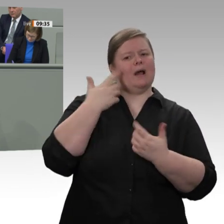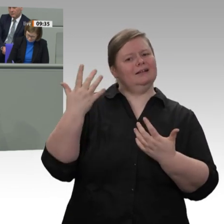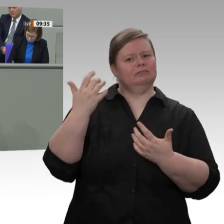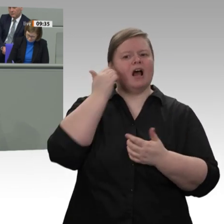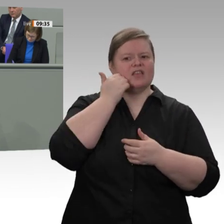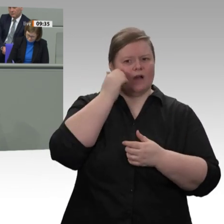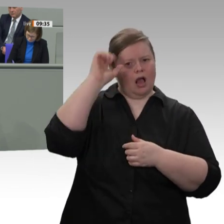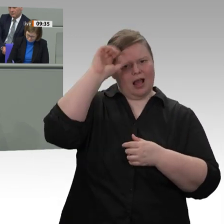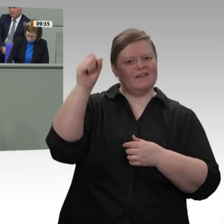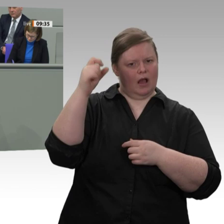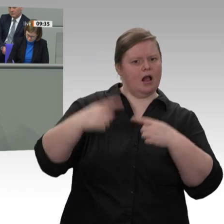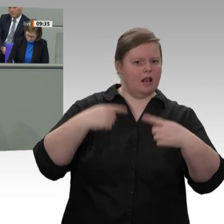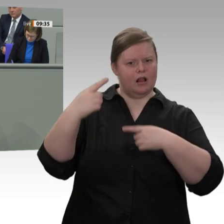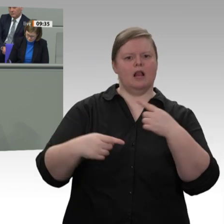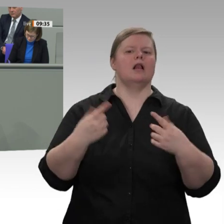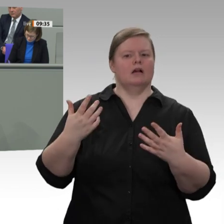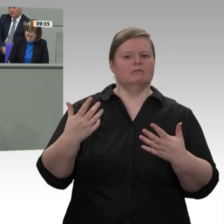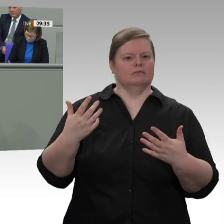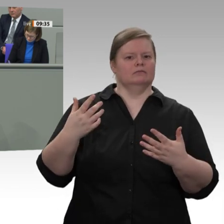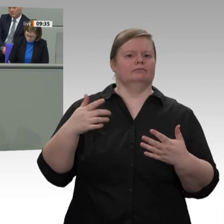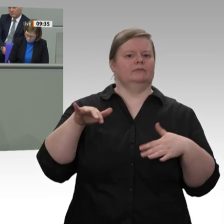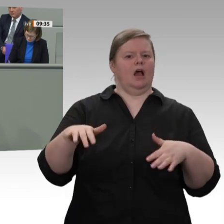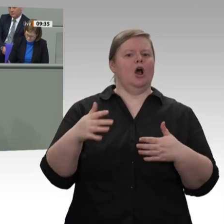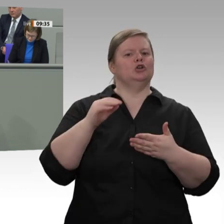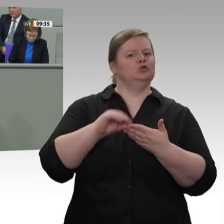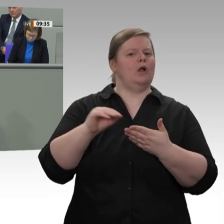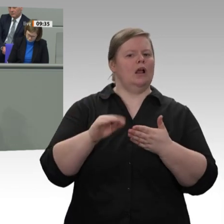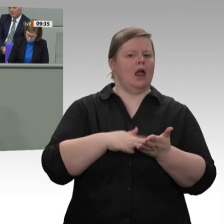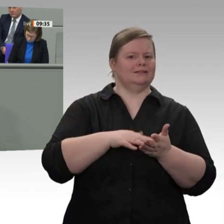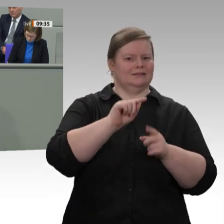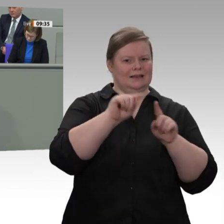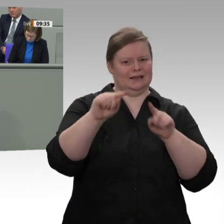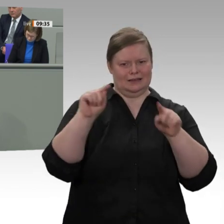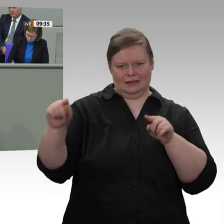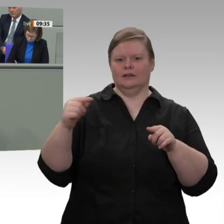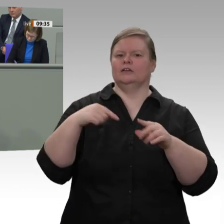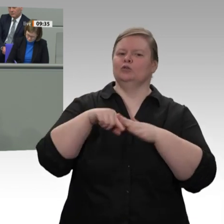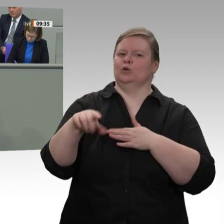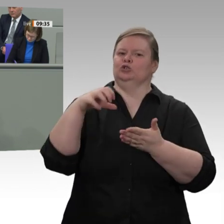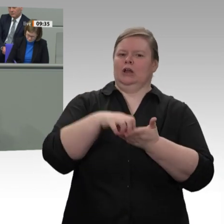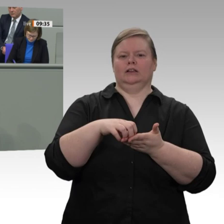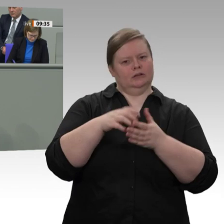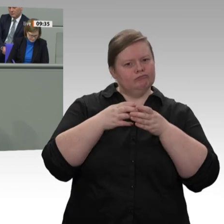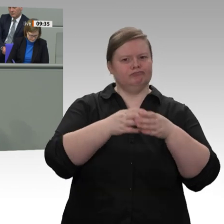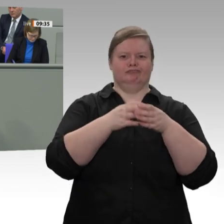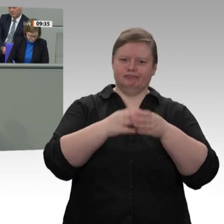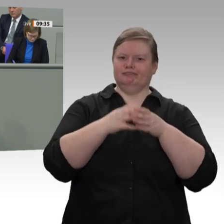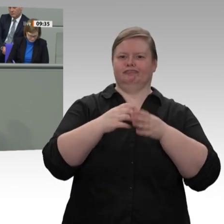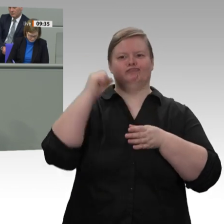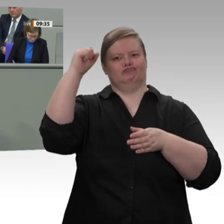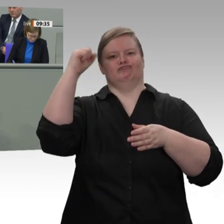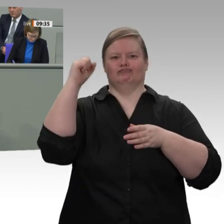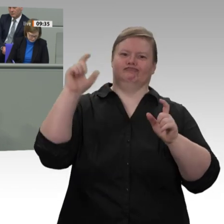haben Kinder gelacht, haben Kamelle geworfen. Aber und das ist, was dieses